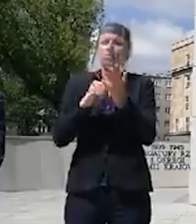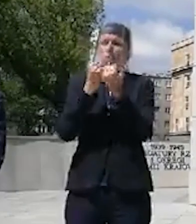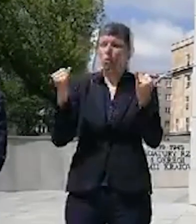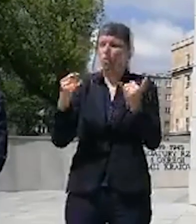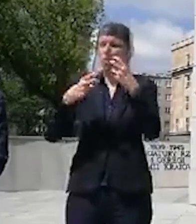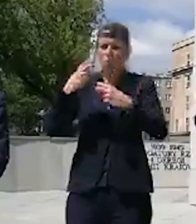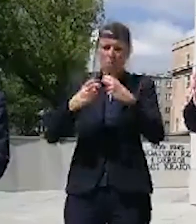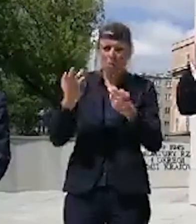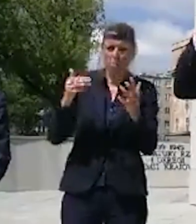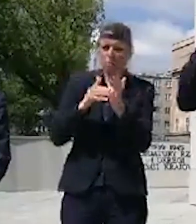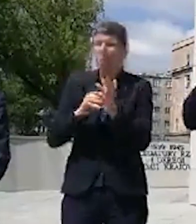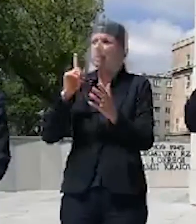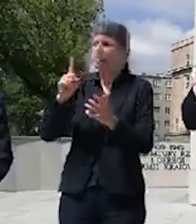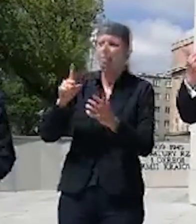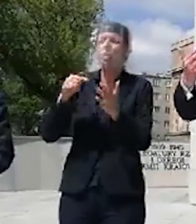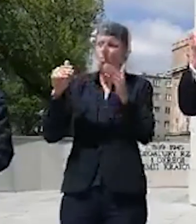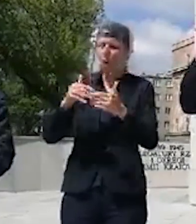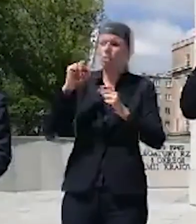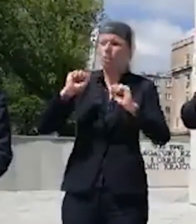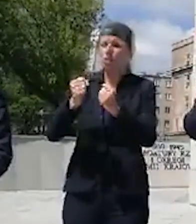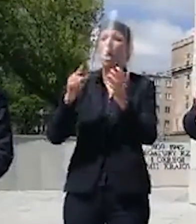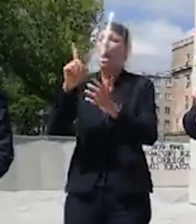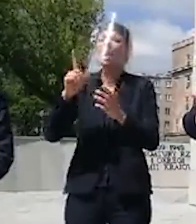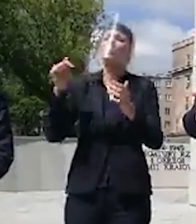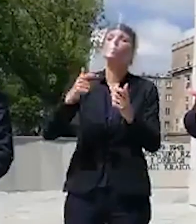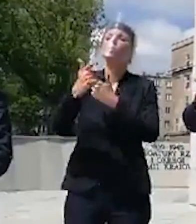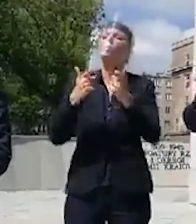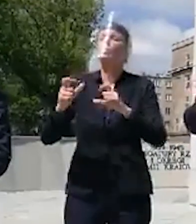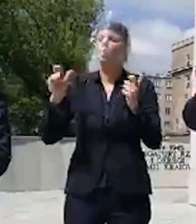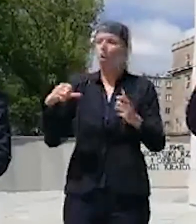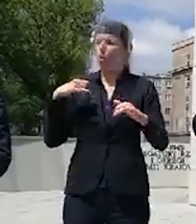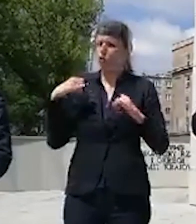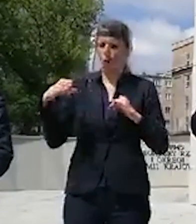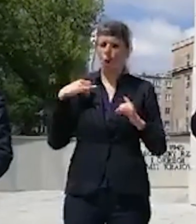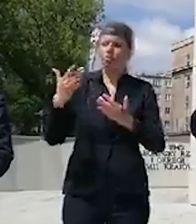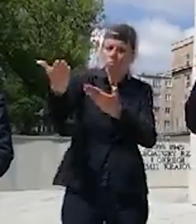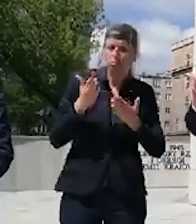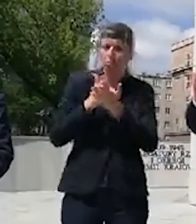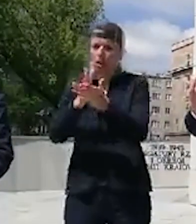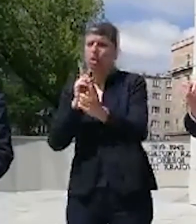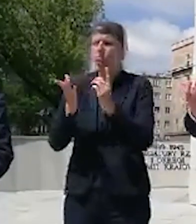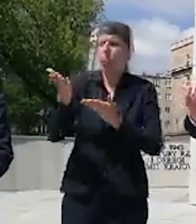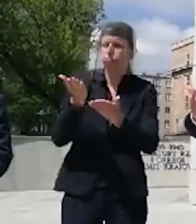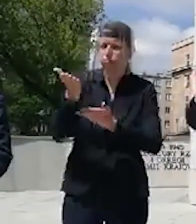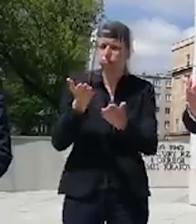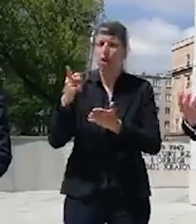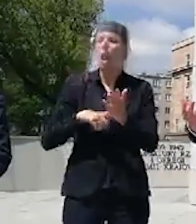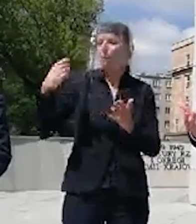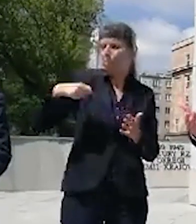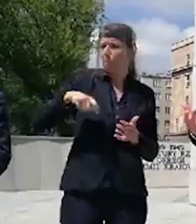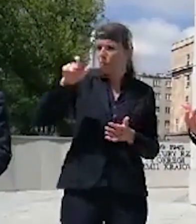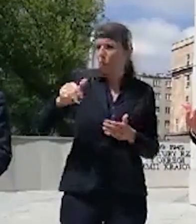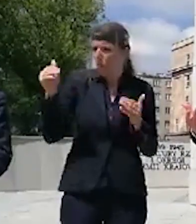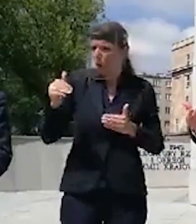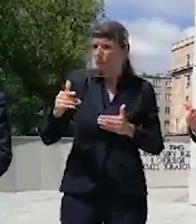Ale one są widoczne, tylko wie pani, trzeba to skatalogować, trzeba zwołać rząd na radę gabinetową i powiedzieć, a prezydent to może, to jest konstytucyjny obowiązek ministrów stawić się na